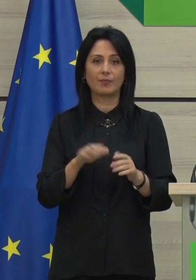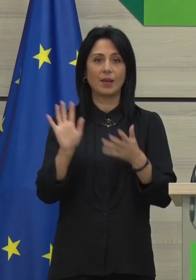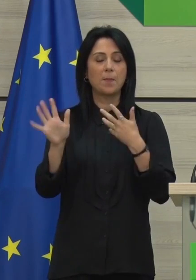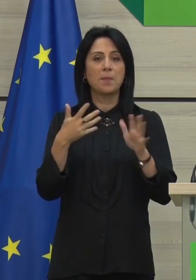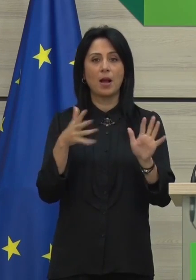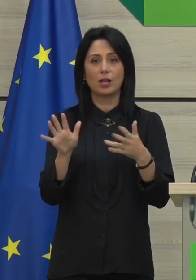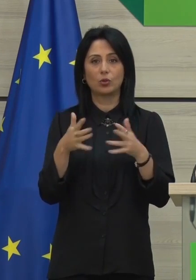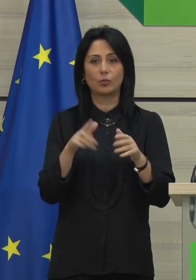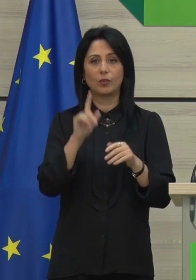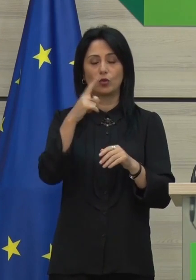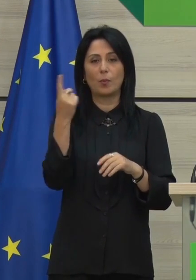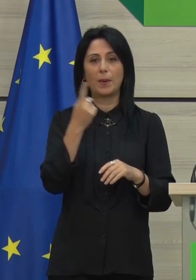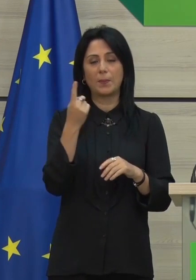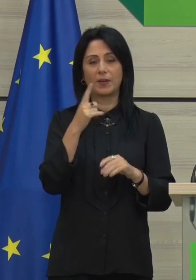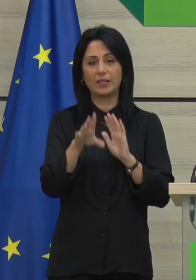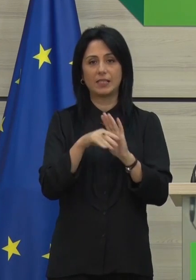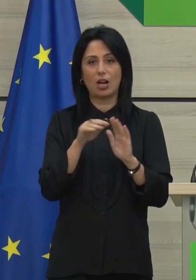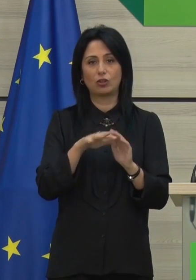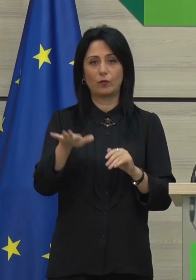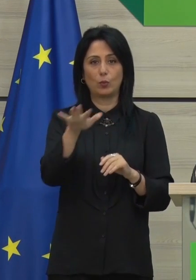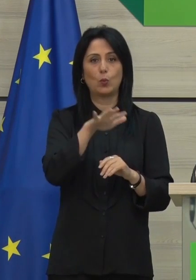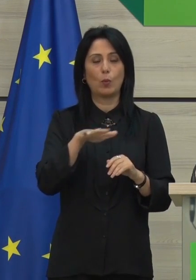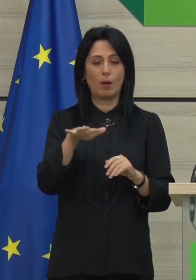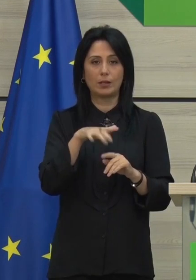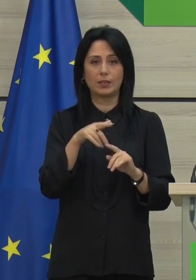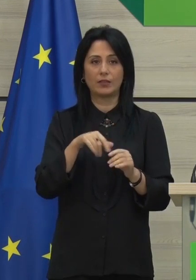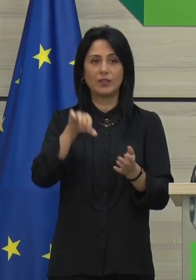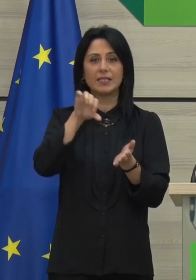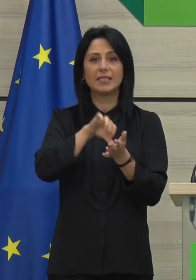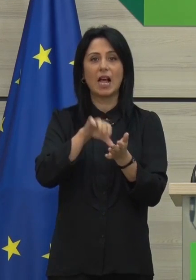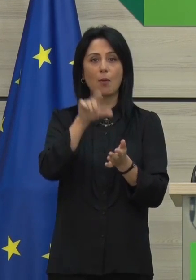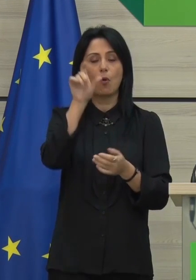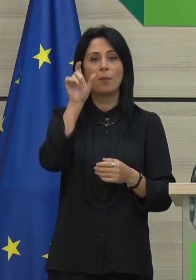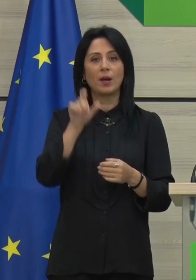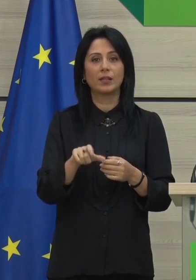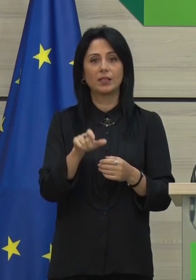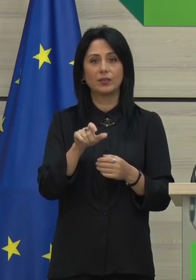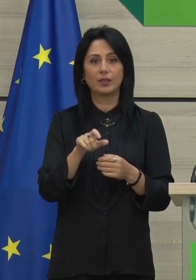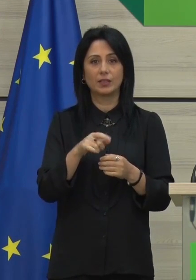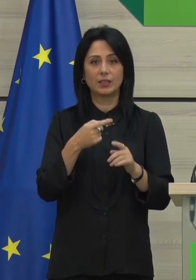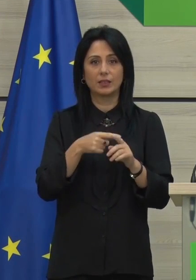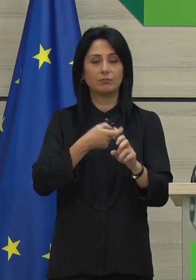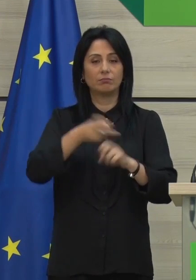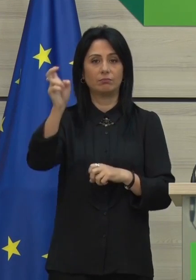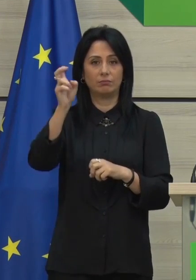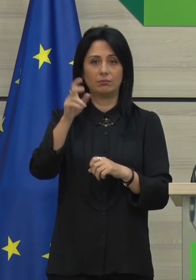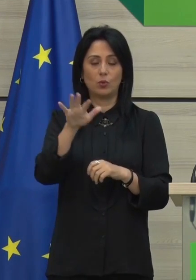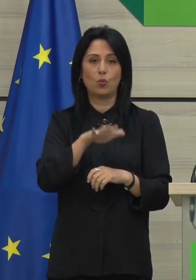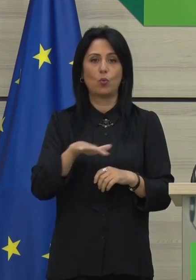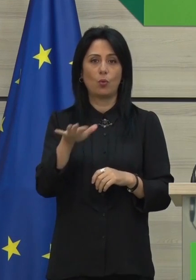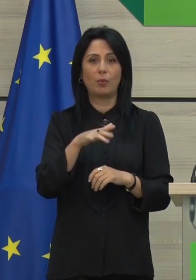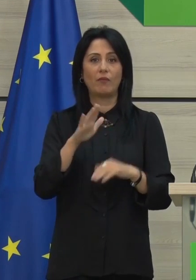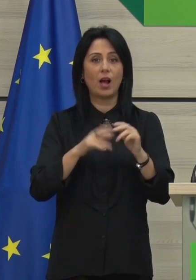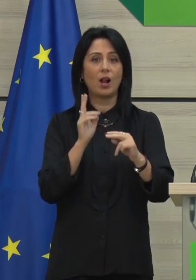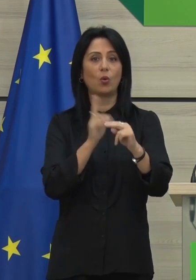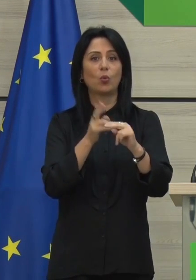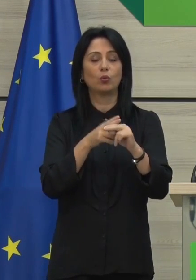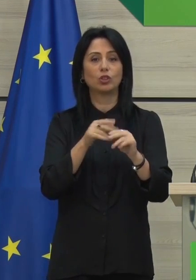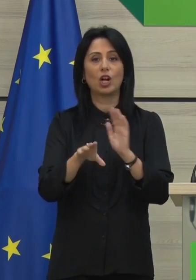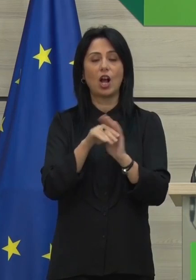ბათუმის ნომერ 1 საარჩევნო უბანზე წარმომადგენელი გააძევეს უბნიდან, რომელიც ხელს